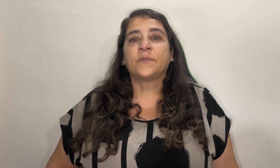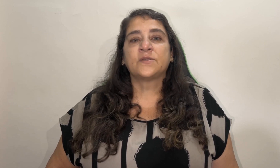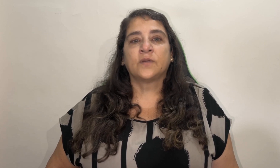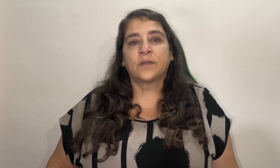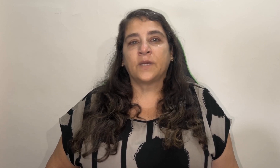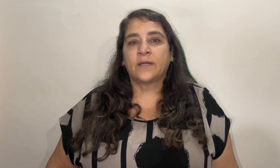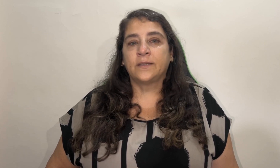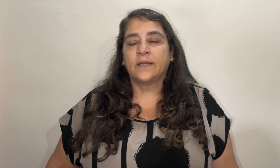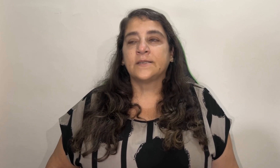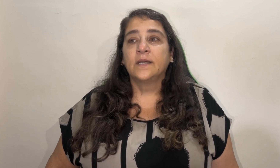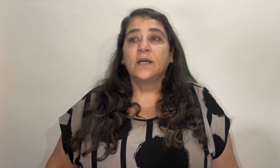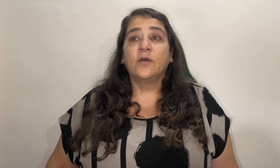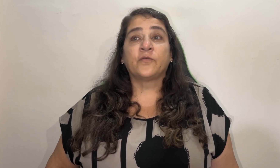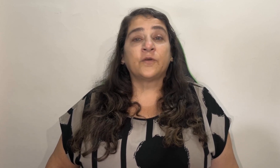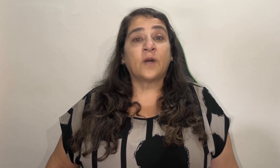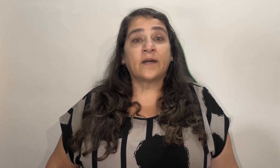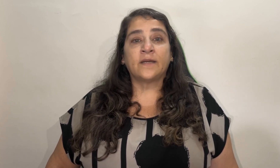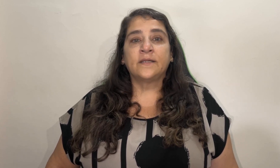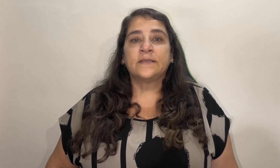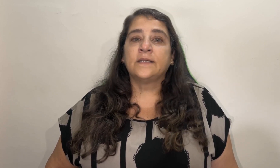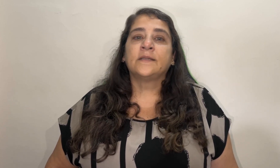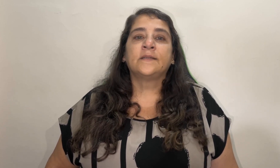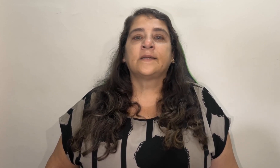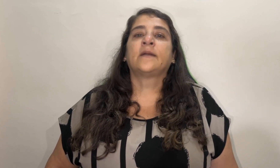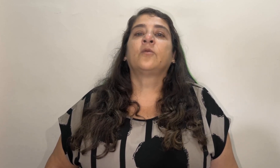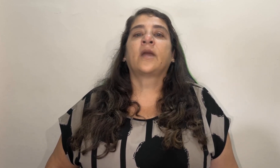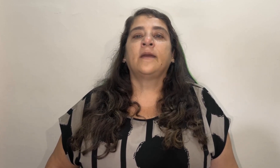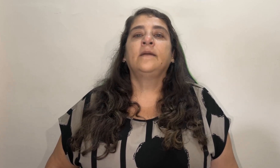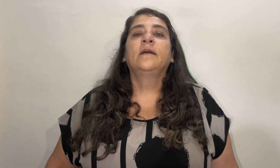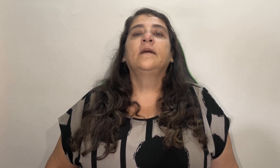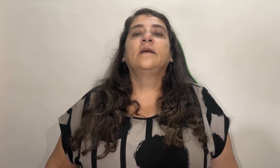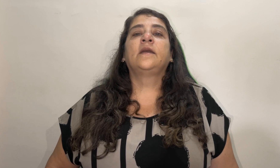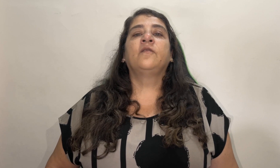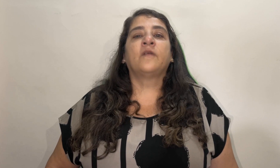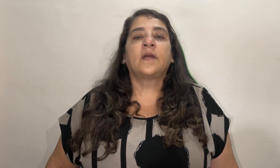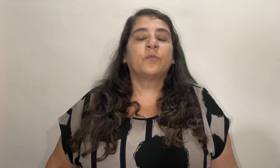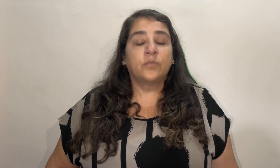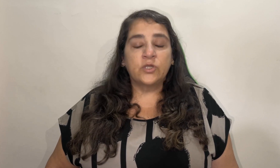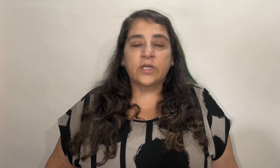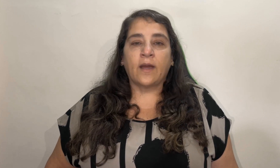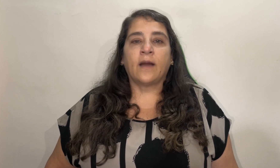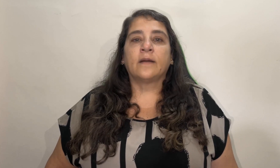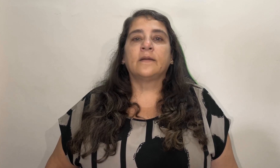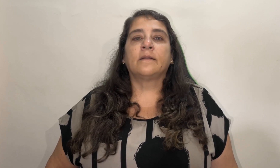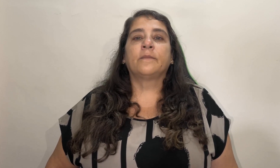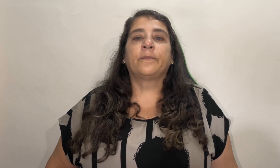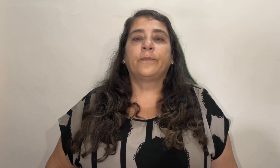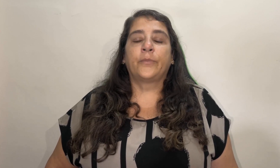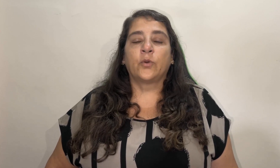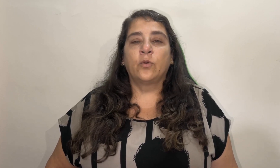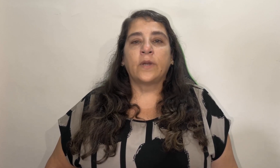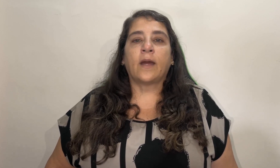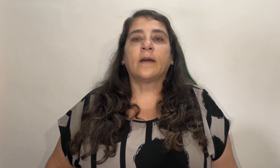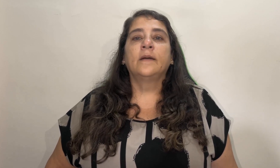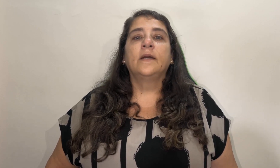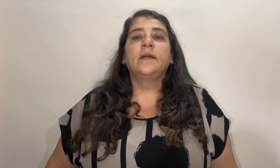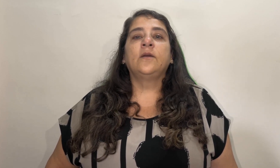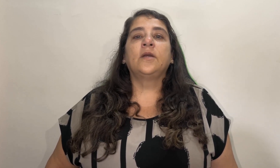pessoa que me agradece, eu fico agradecida de ter alguém que venha buscar, procurar,